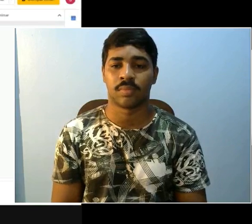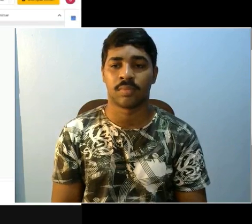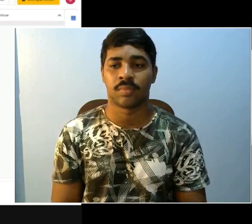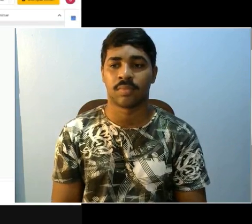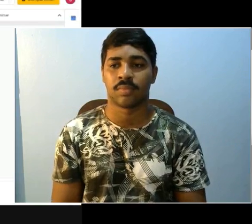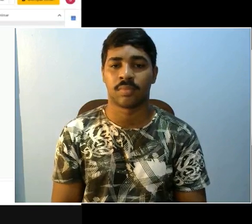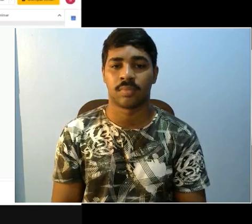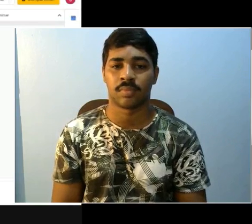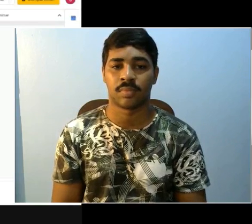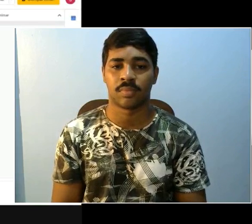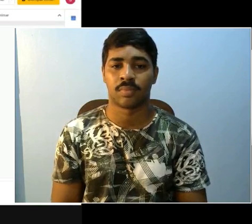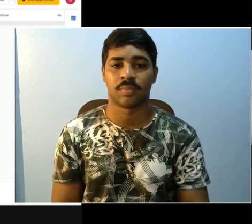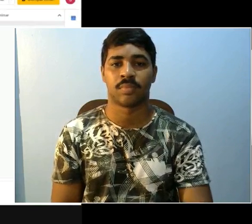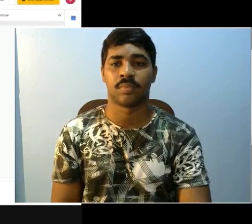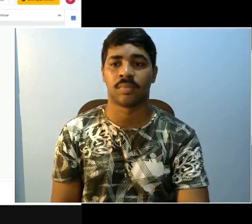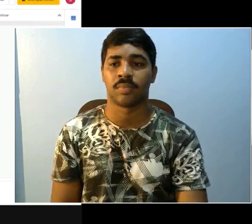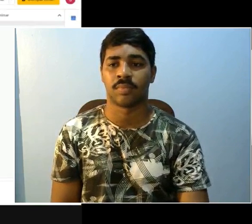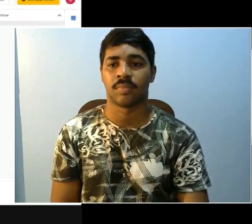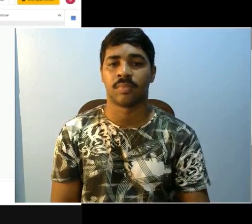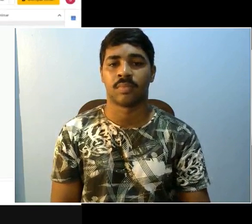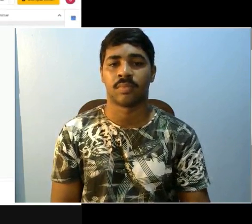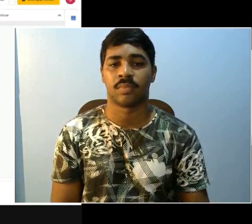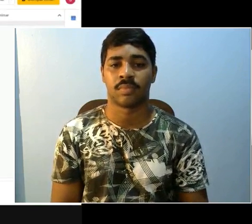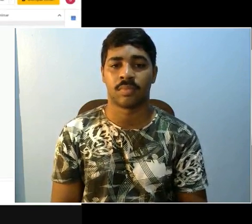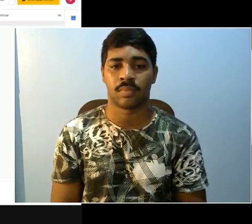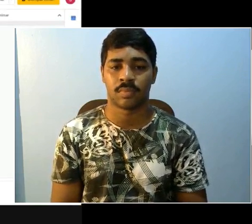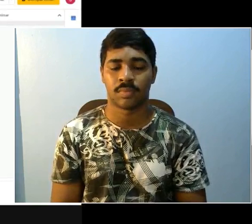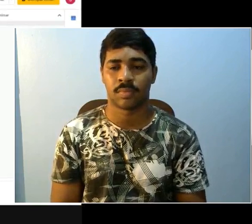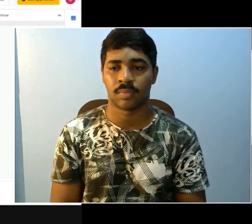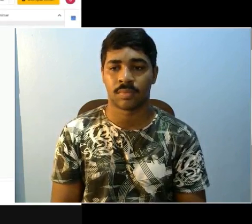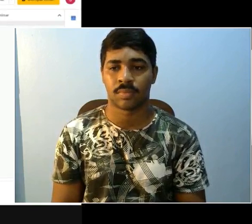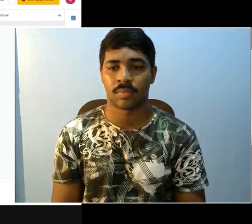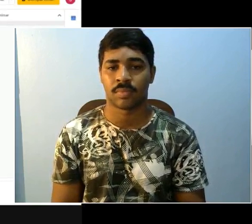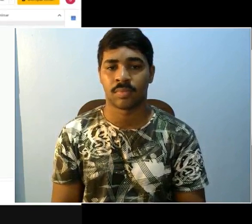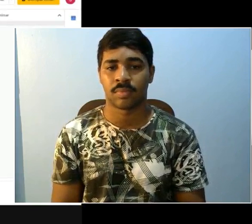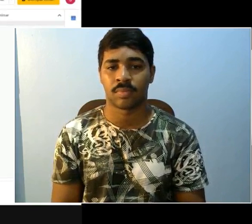Esqueci de colocar o exim para diferenciar o estático.